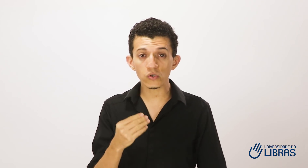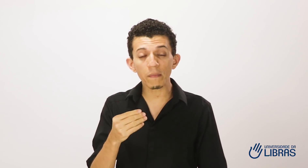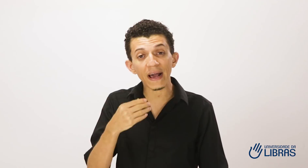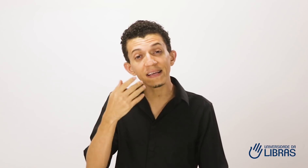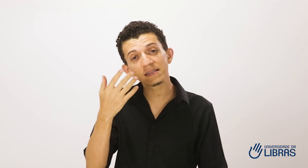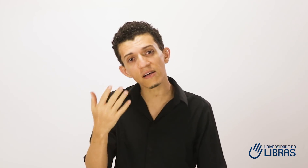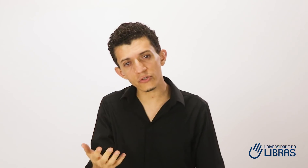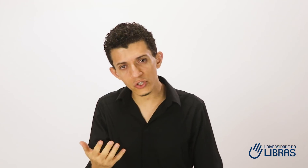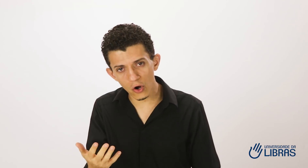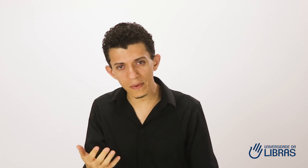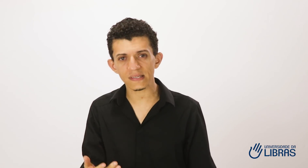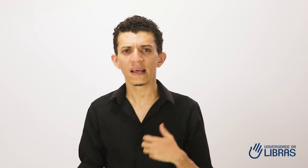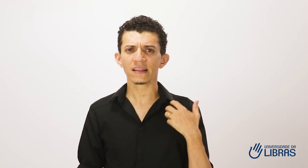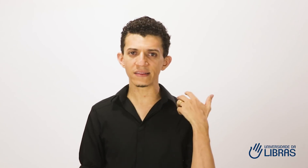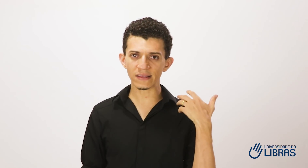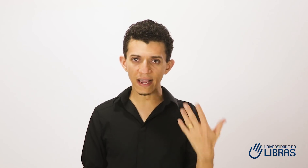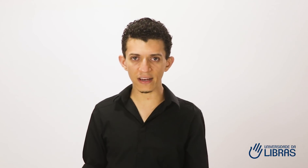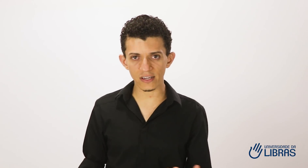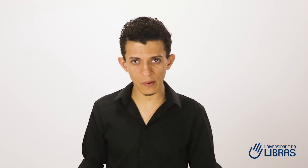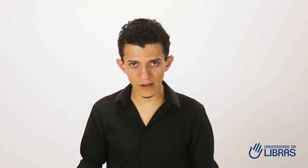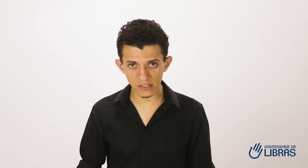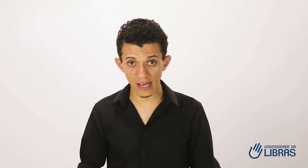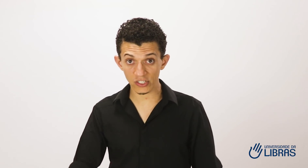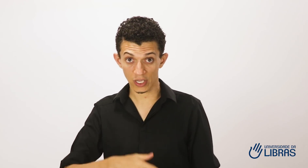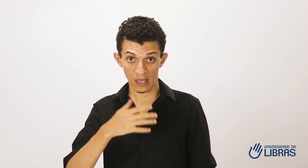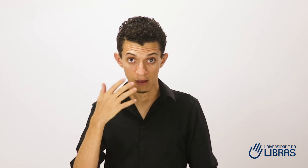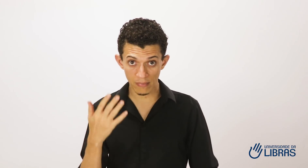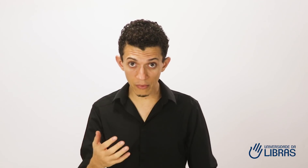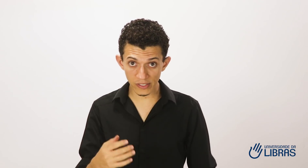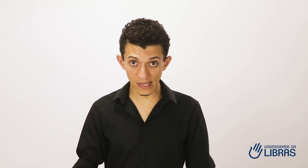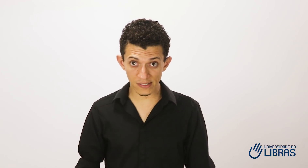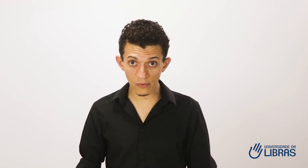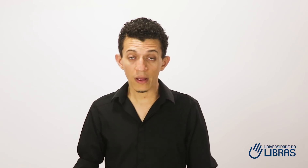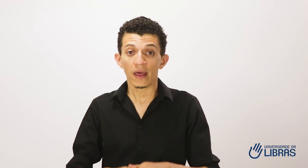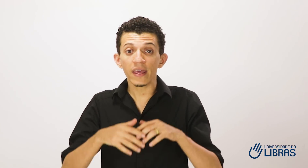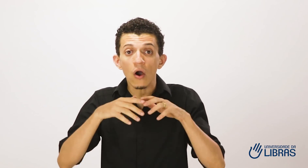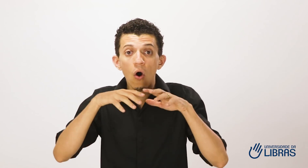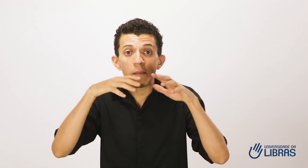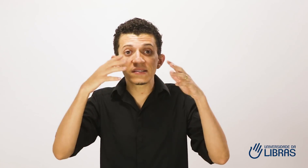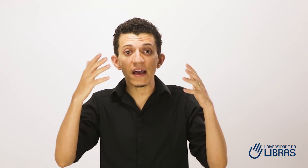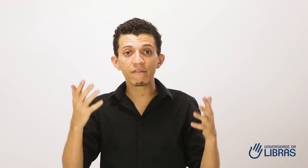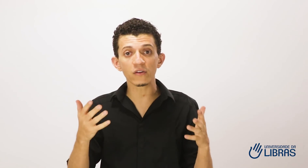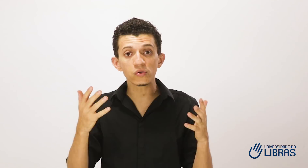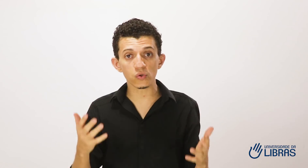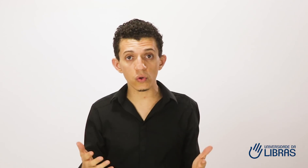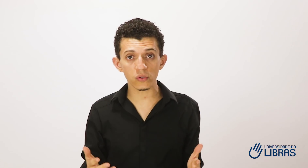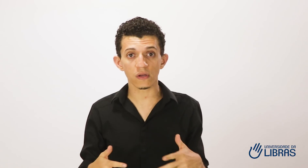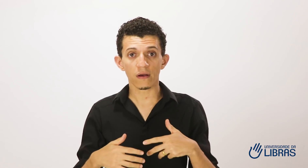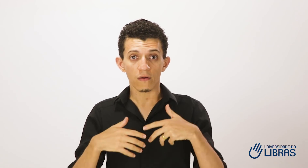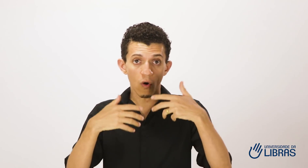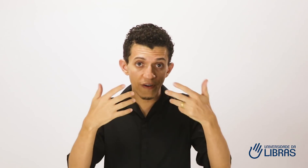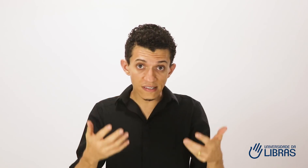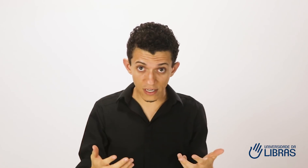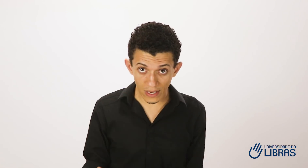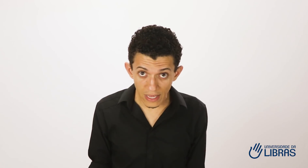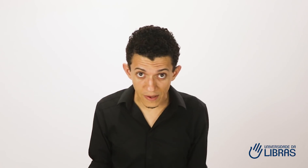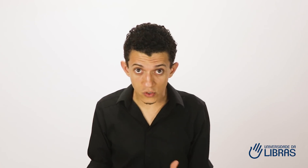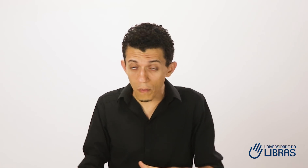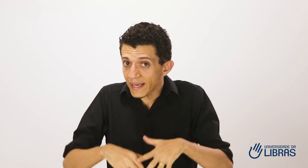sobre aquisição de idiomas, técnicas de aprendizagem, memorização e observando os surdos conversando em Libras, como que